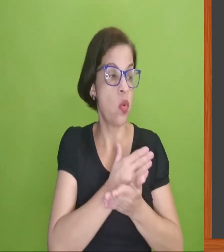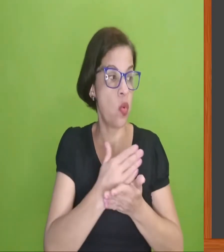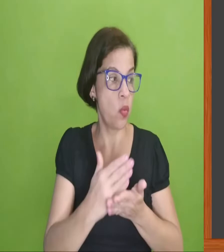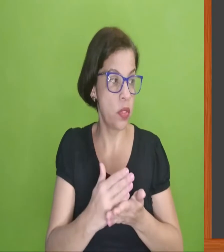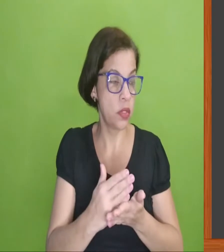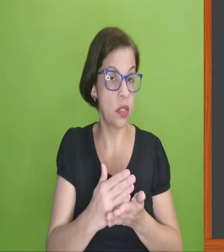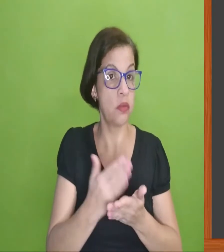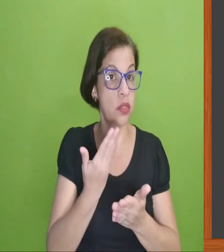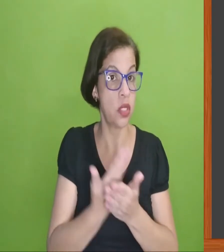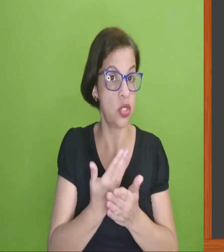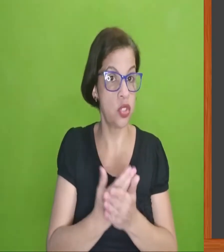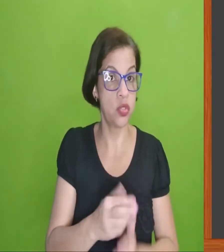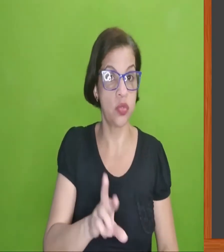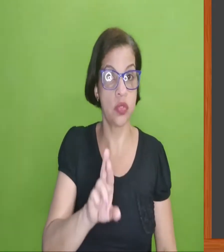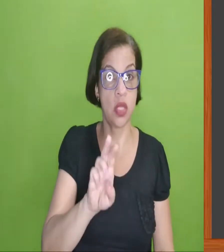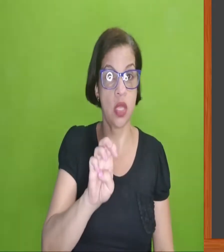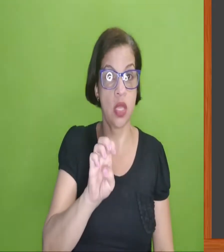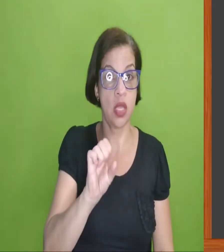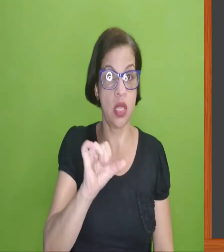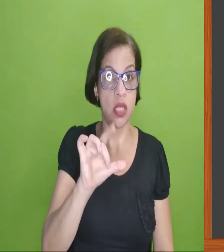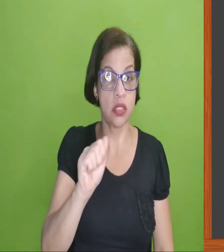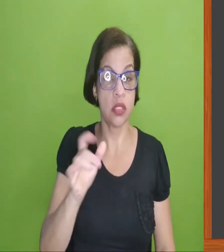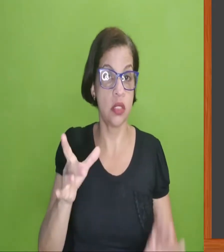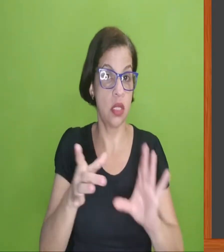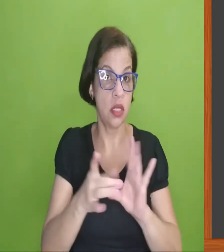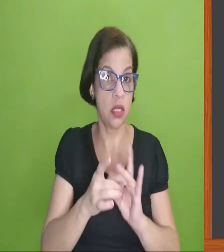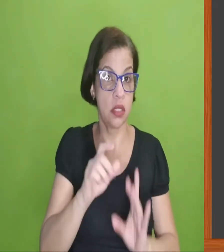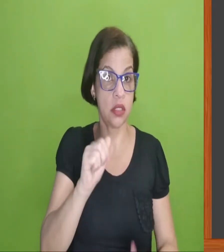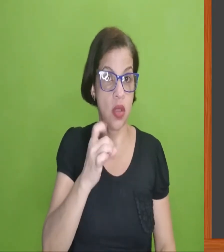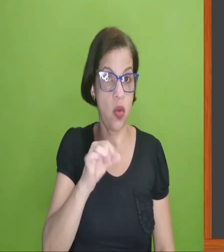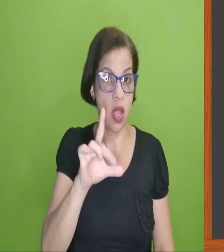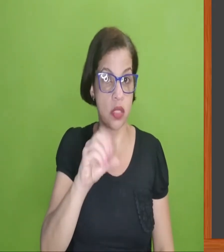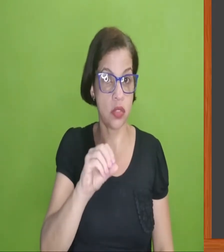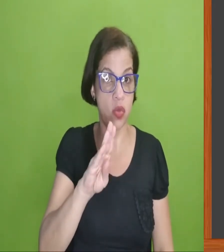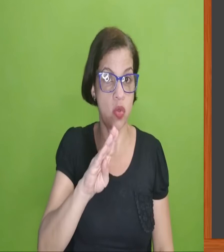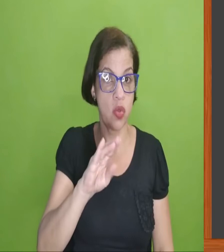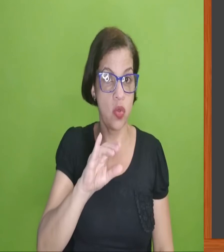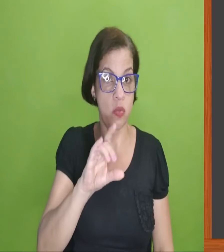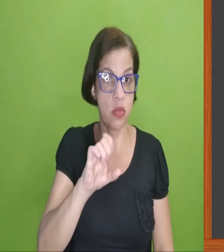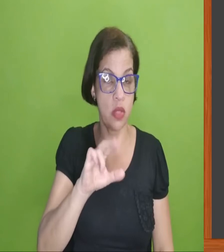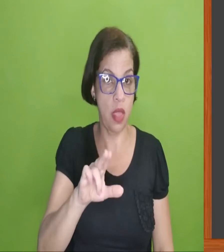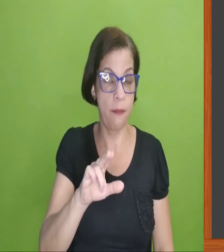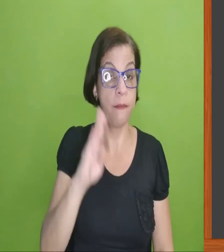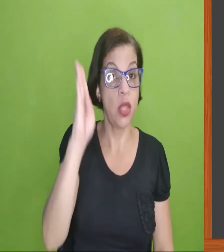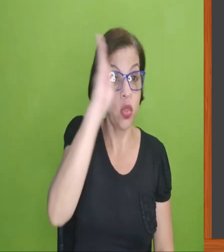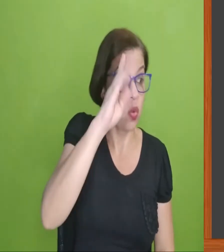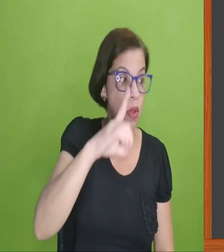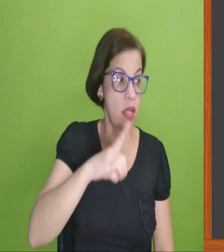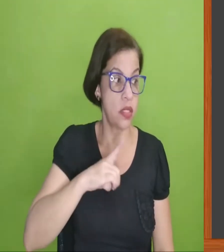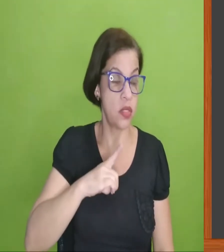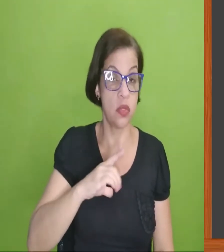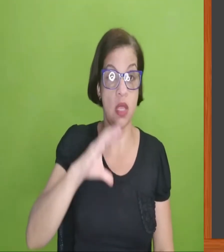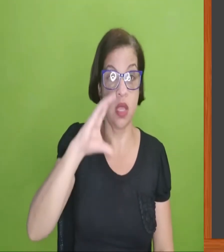Iniciaremos com as resinas de ligação de ácidos biliares. No Brasil está disponível a colestiramina.